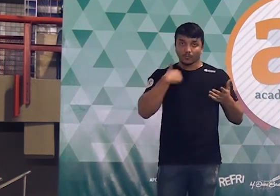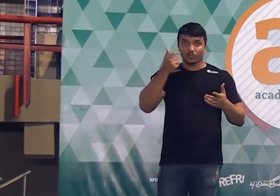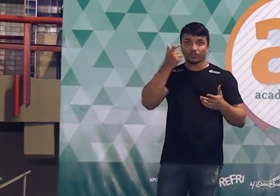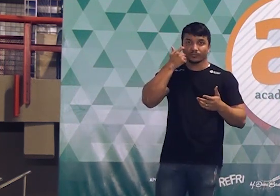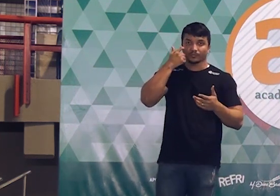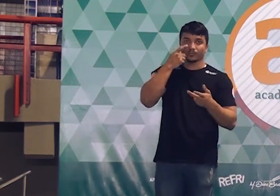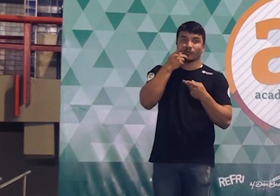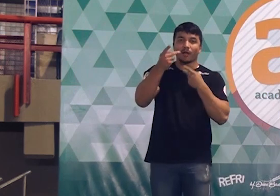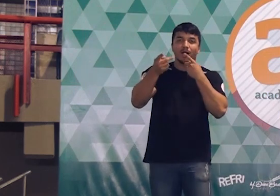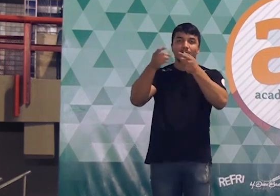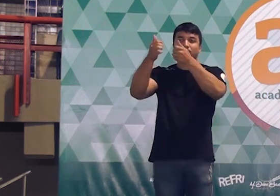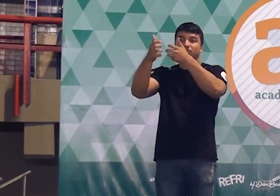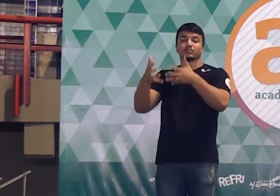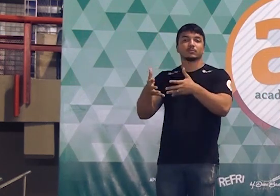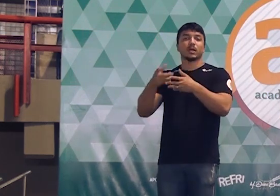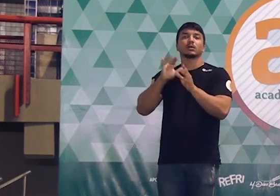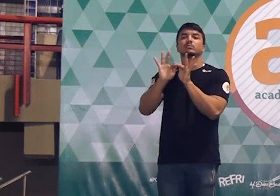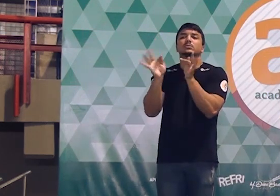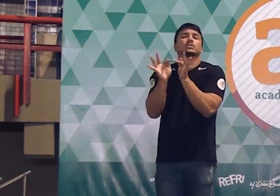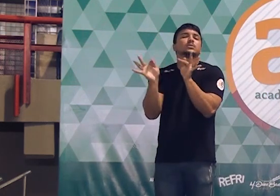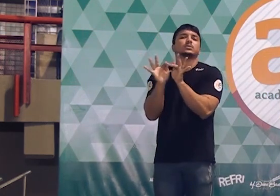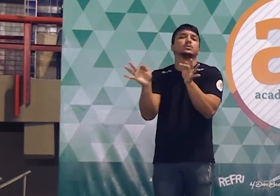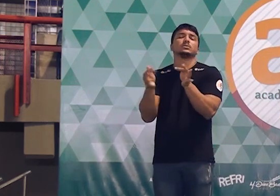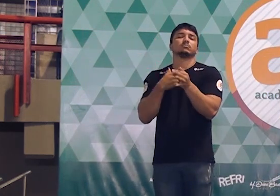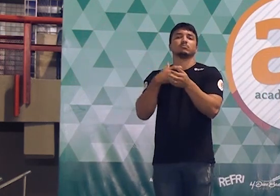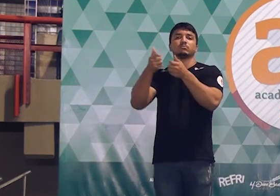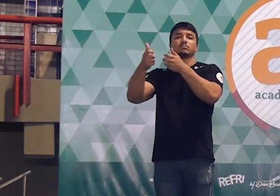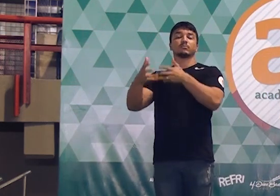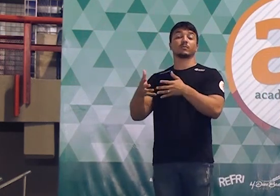digo isso, por um detalhe simples, tá?